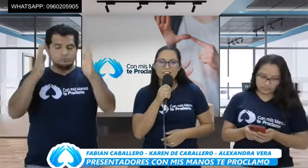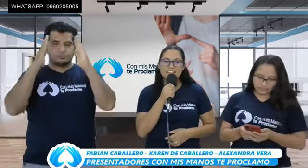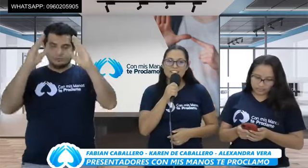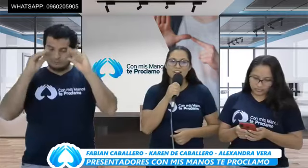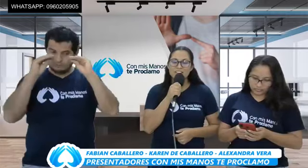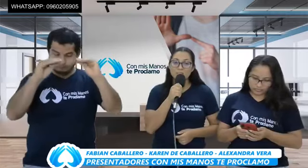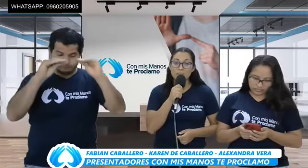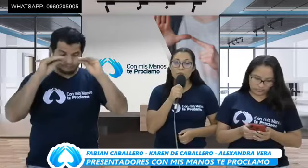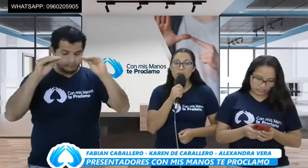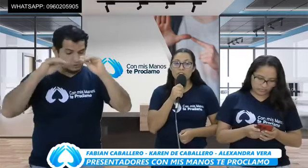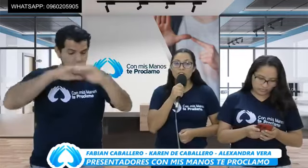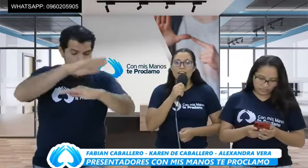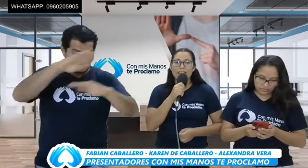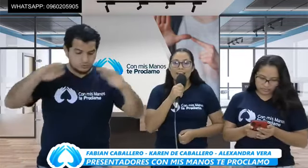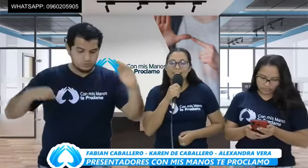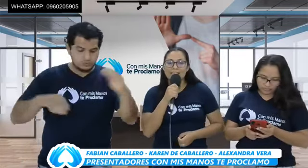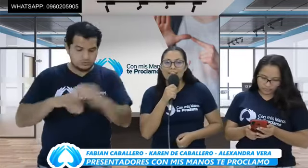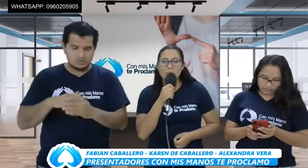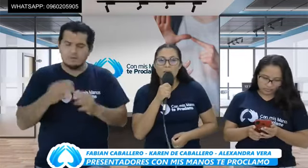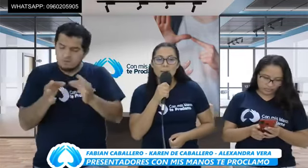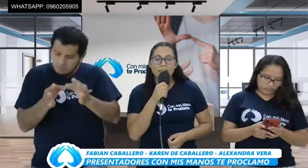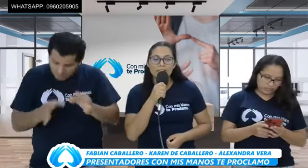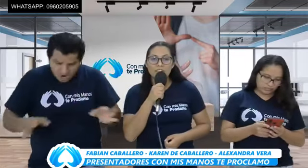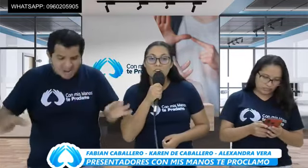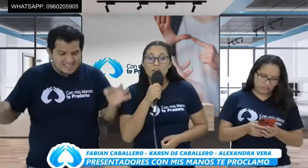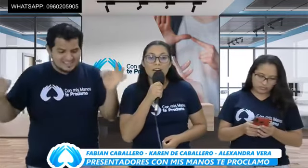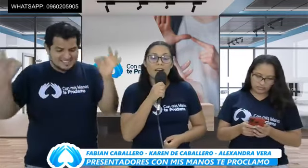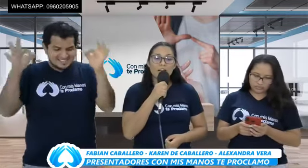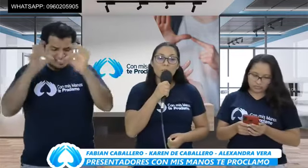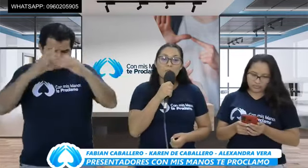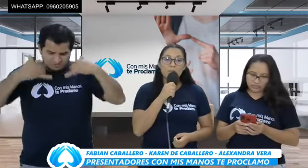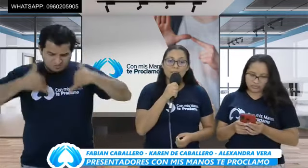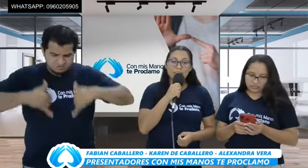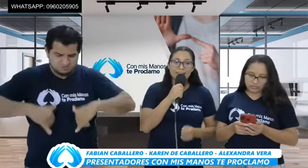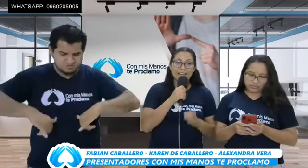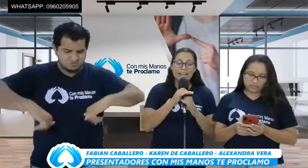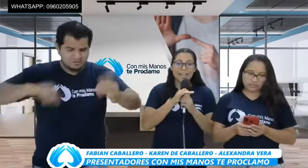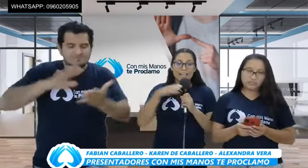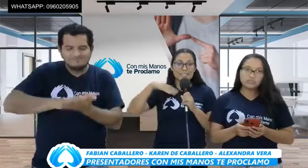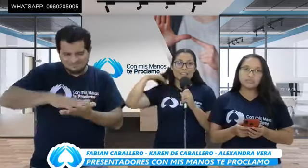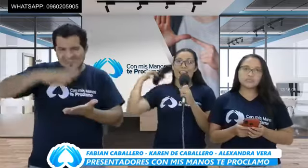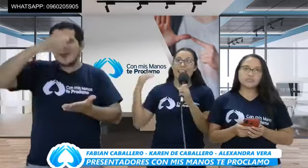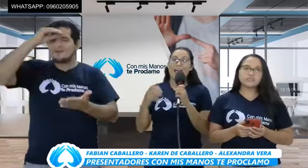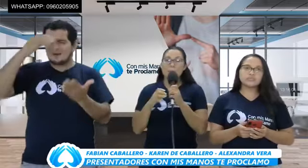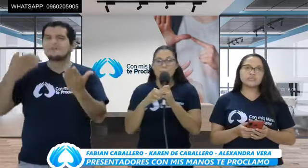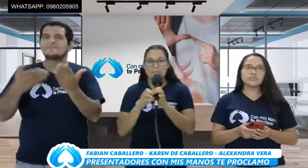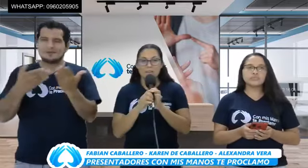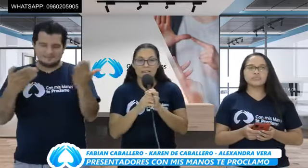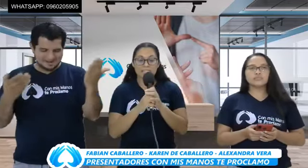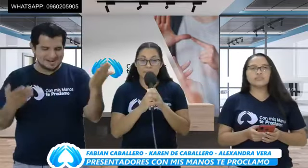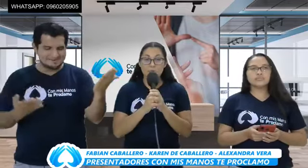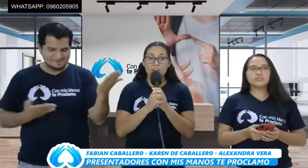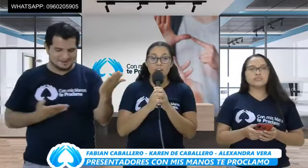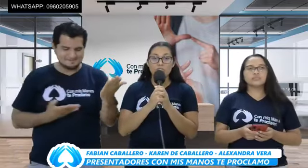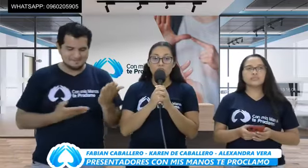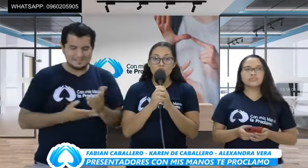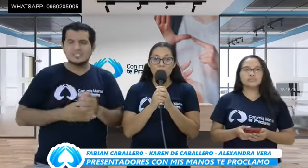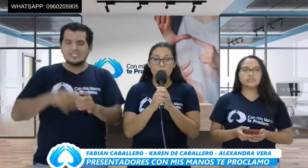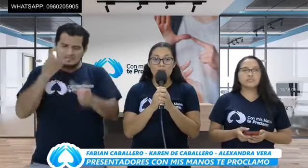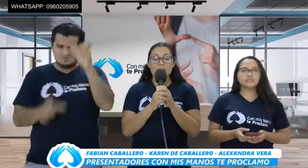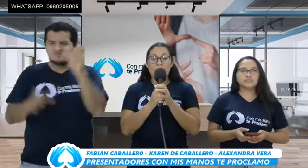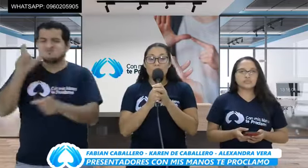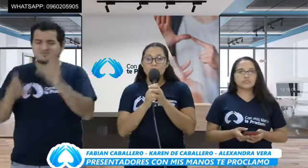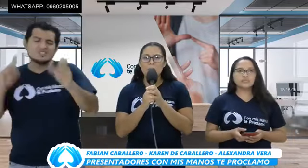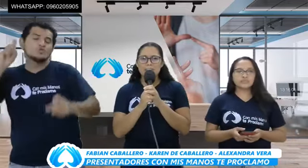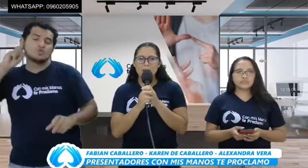Amén. Gloria al Señor Jesús. Qué bueno que hemos aprendido algo muy importante, que es la Biblia. Sabemos que los